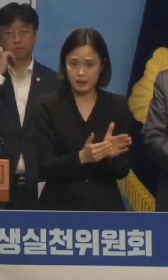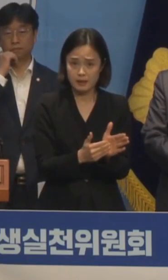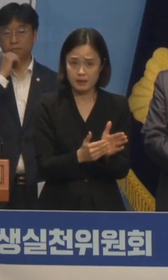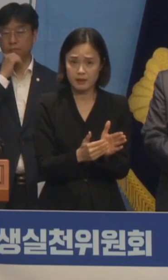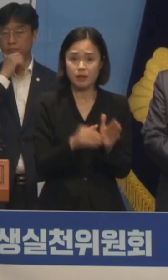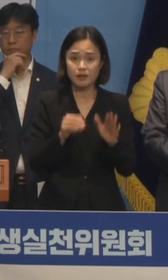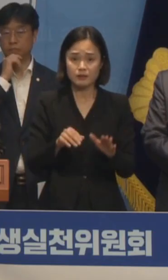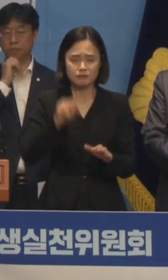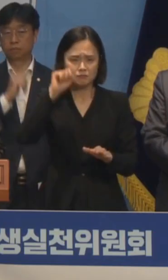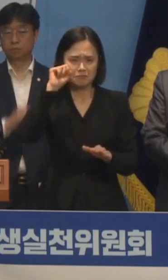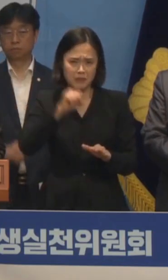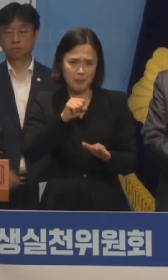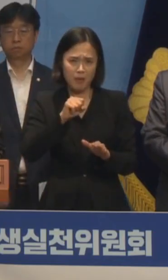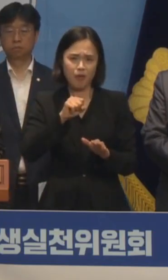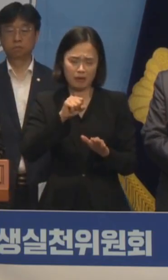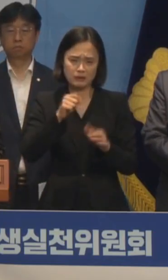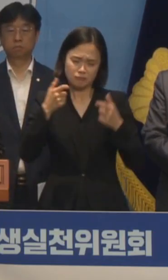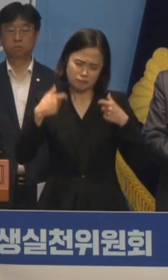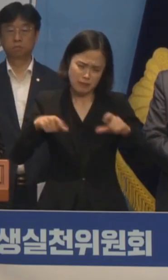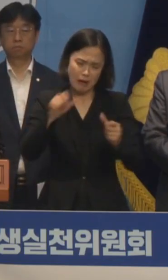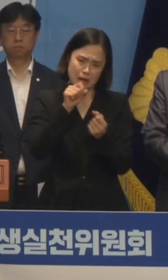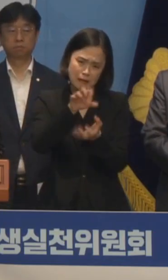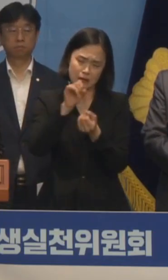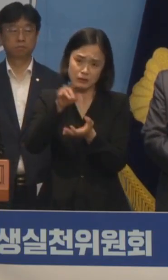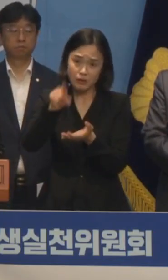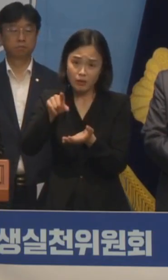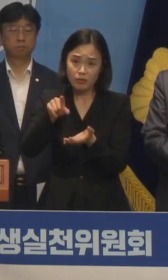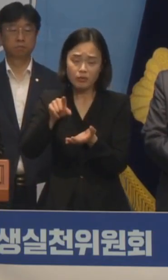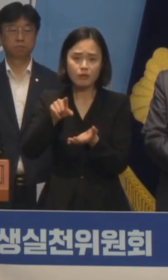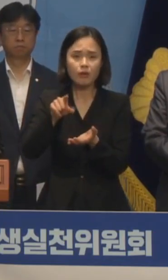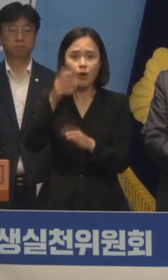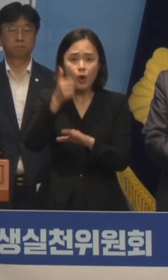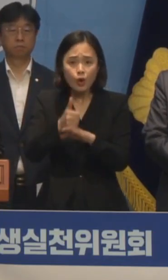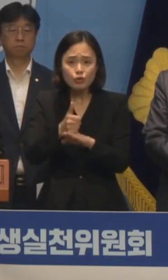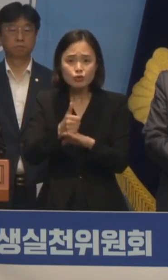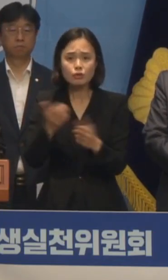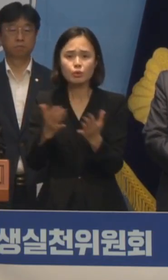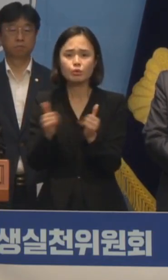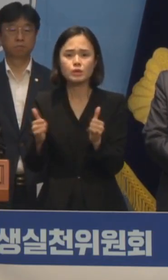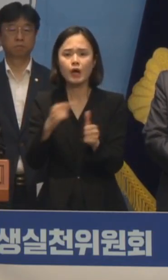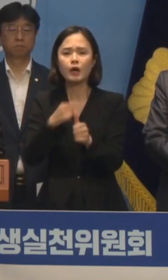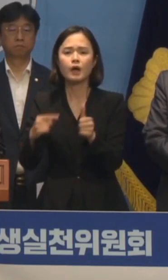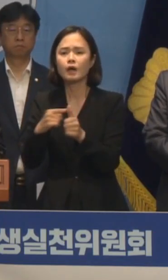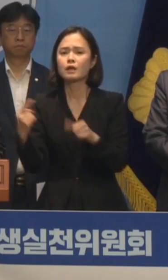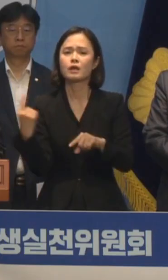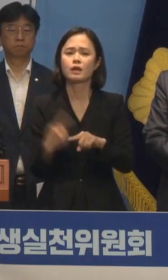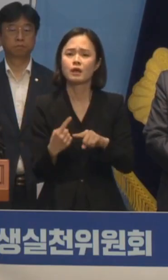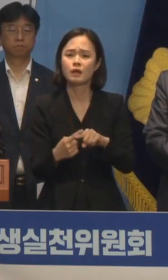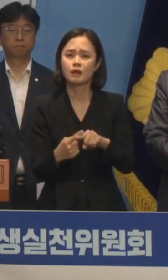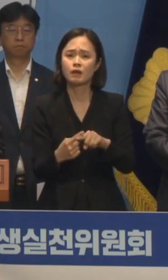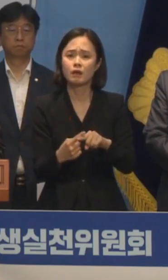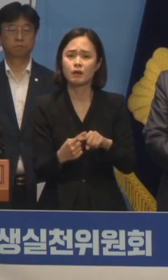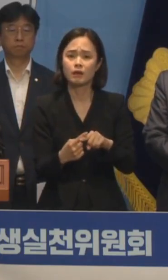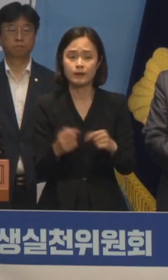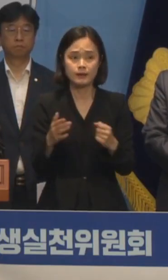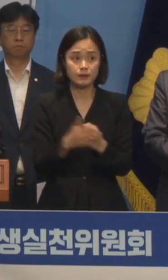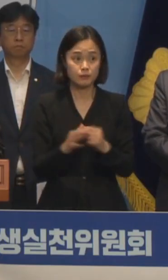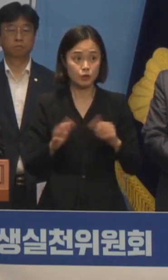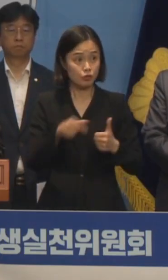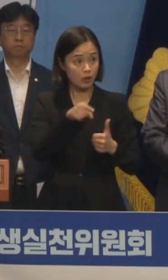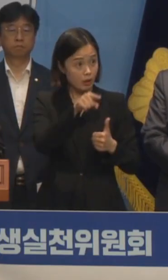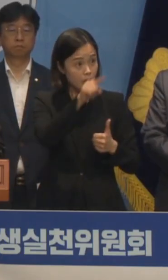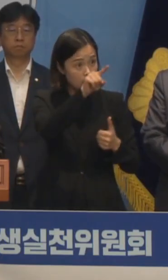하는 살인 기업입니다. 스스로 개선하지 않는다면 국회가 야간 노동을 규제하는 입법을 할 수밖에